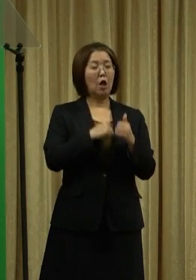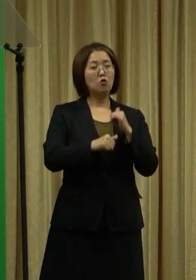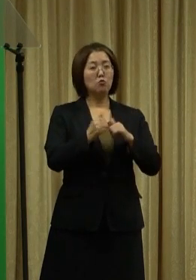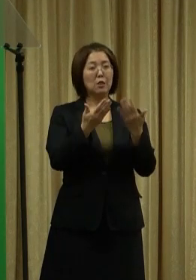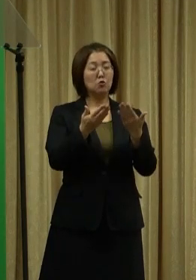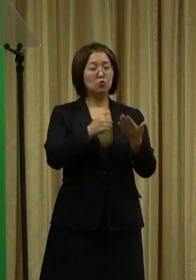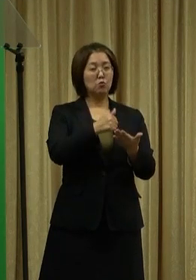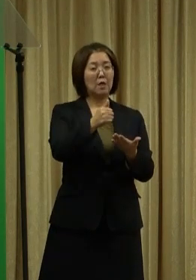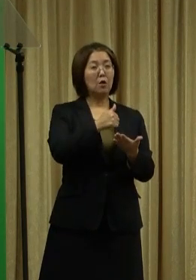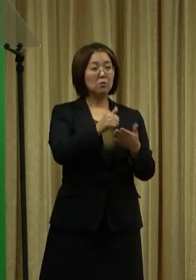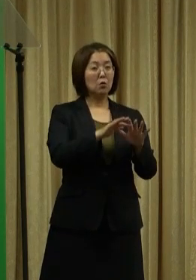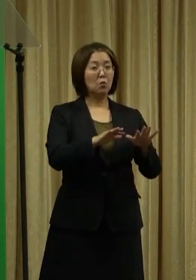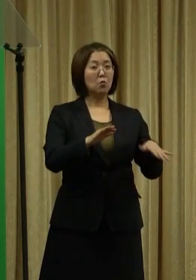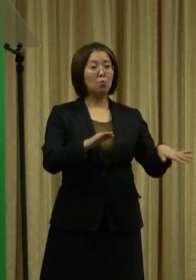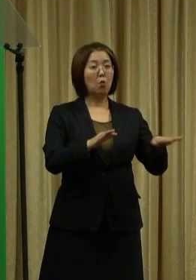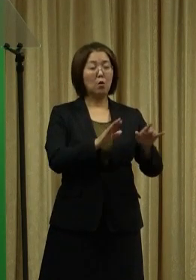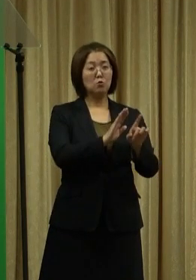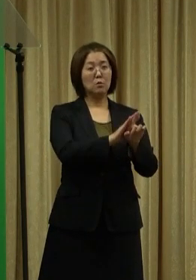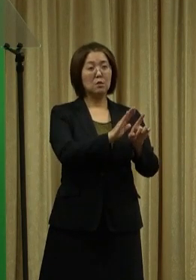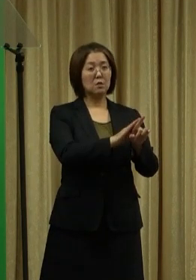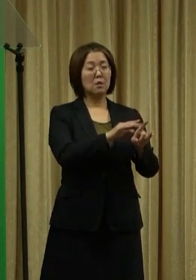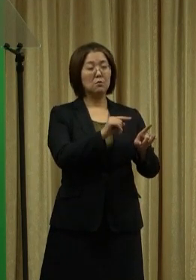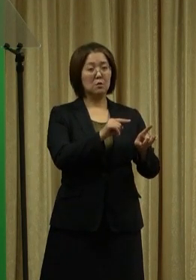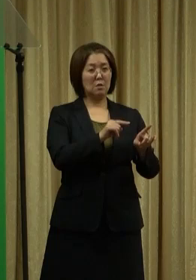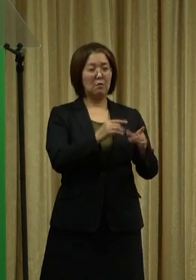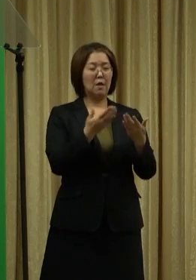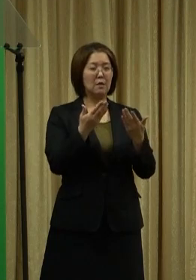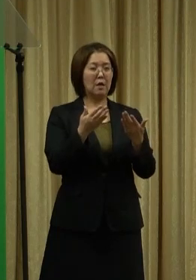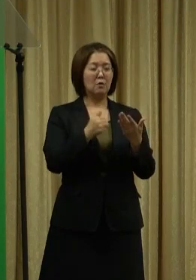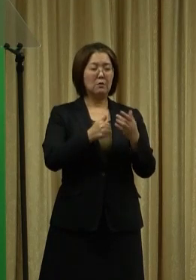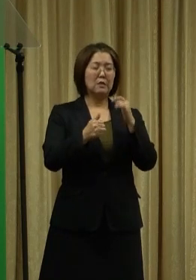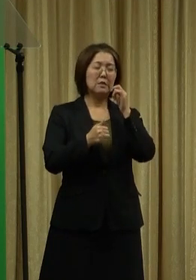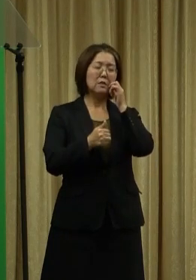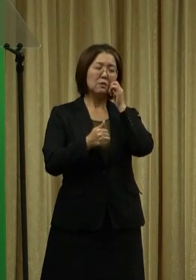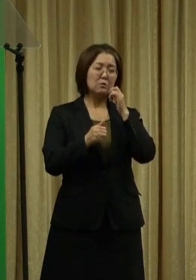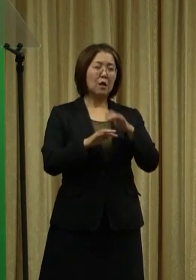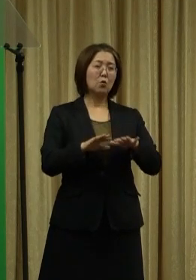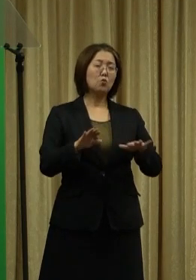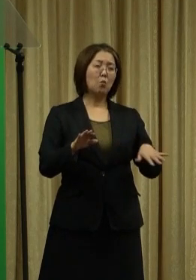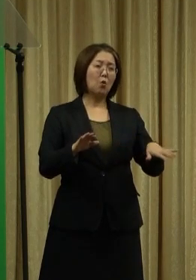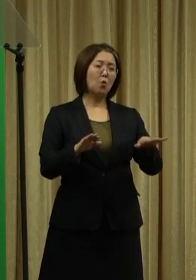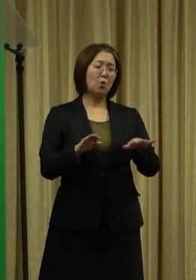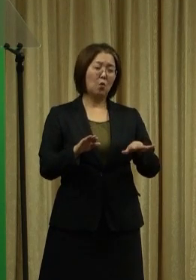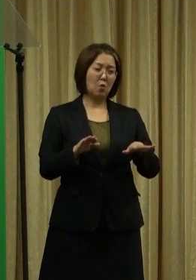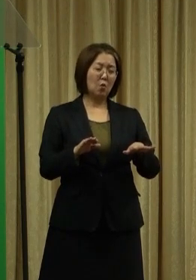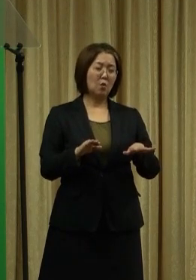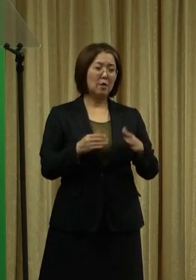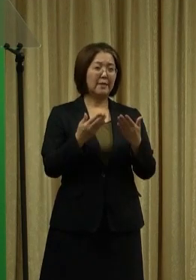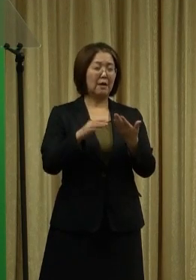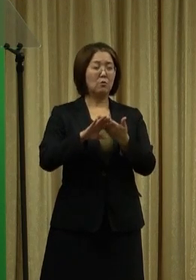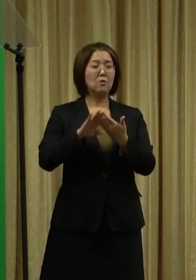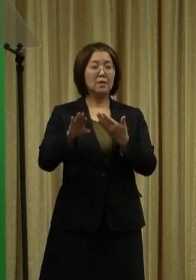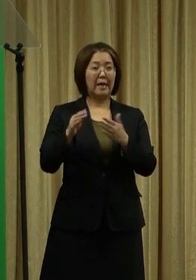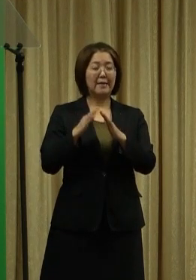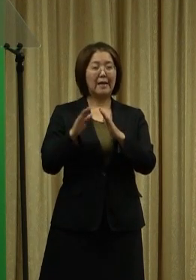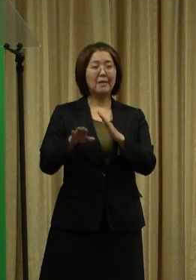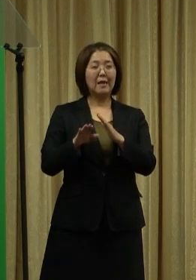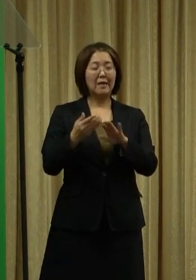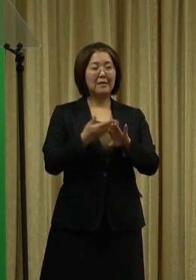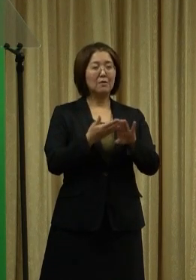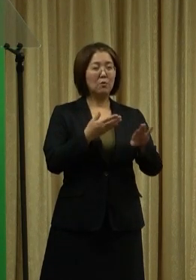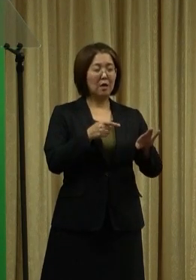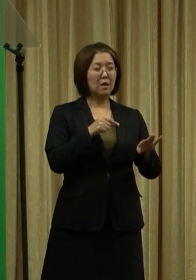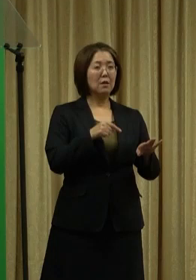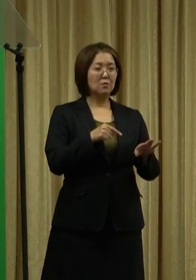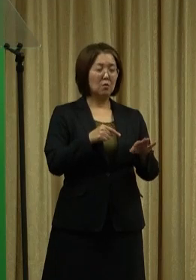たちの支援ということで、学校に行きづらい子どもたち、 の学校以外、家庭と学校以外での居場